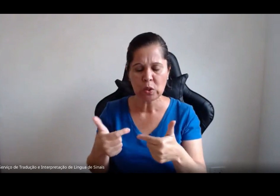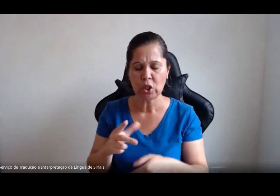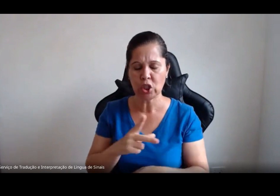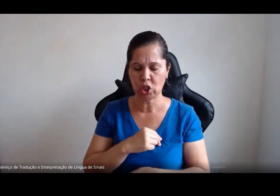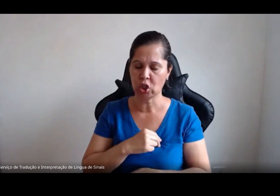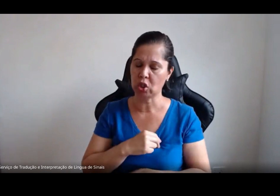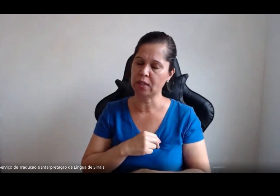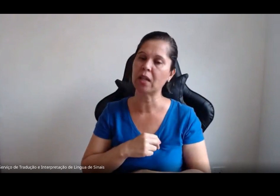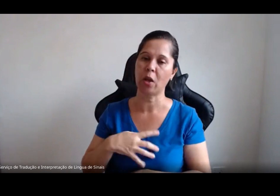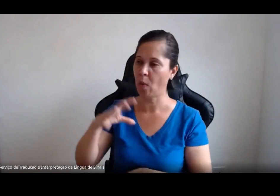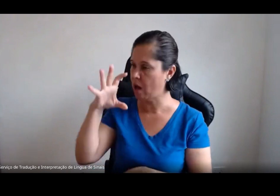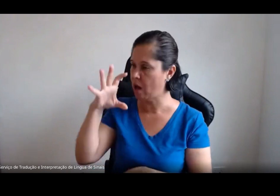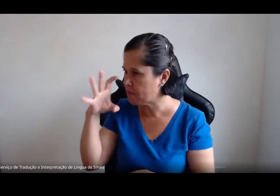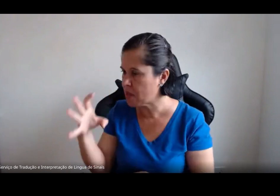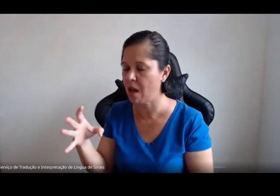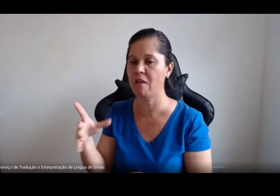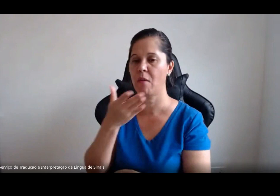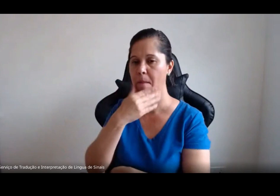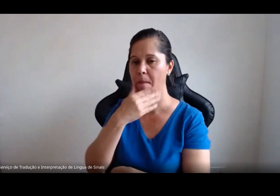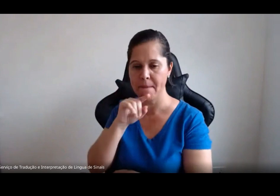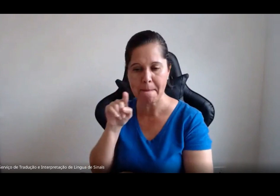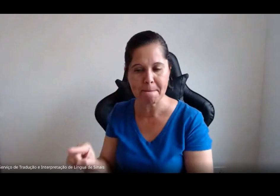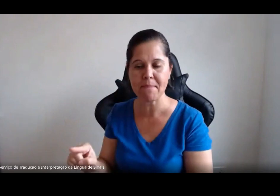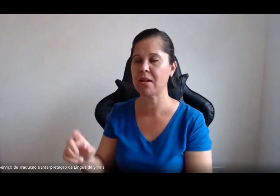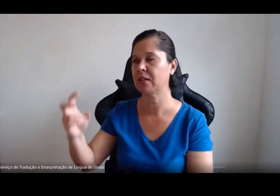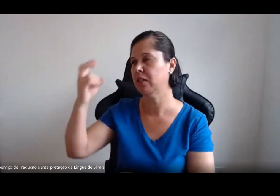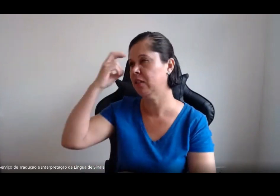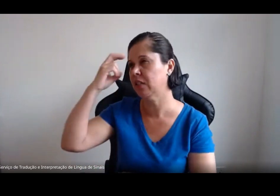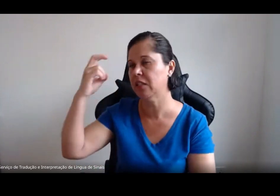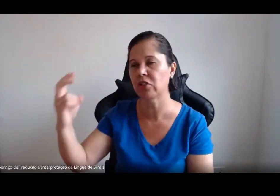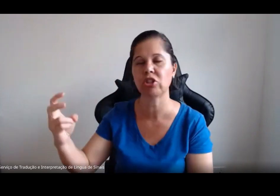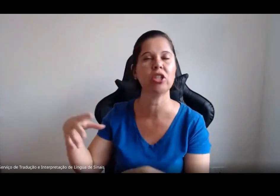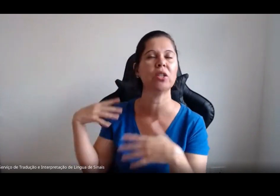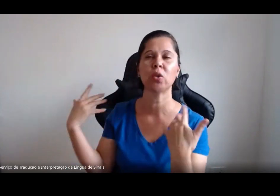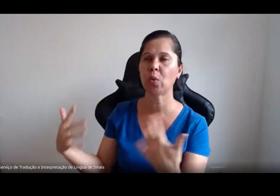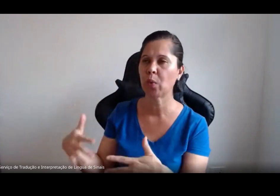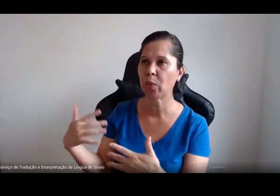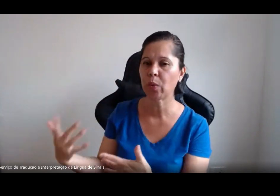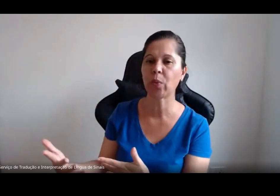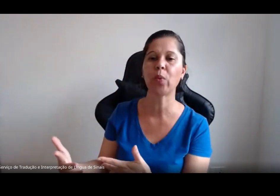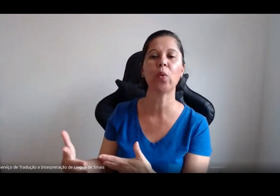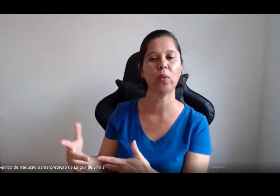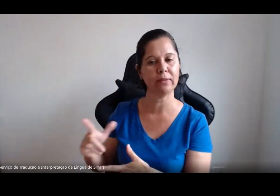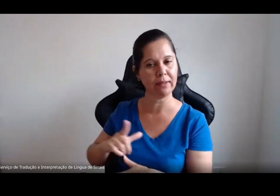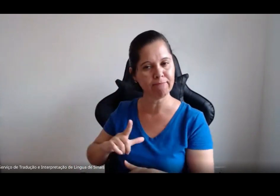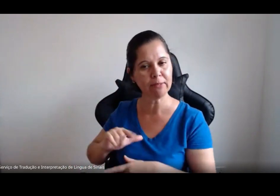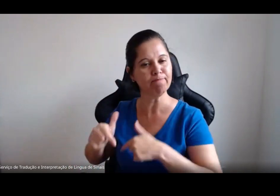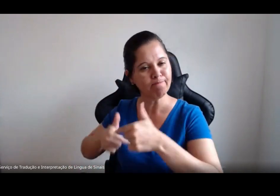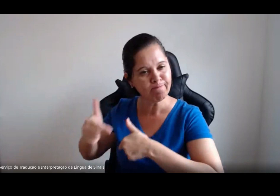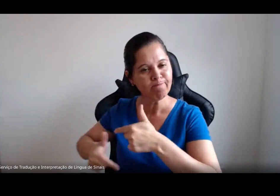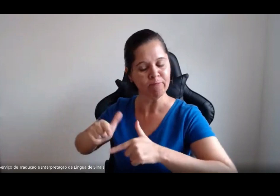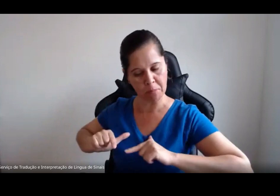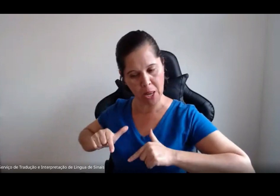vocês que, apesar de admirar demais meu pai, que era uma pessoa inteligentíssima e autodidata, e que me passou